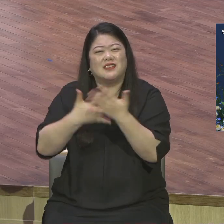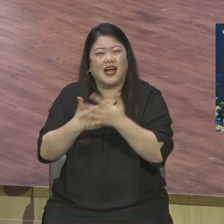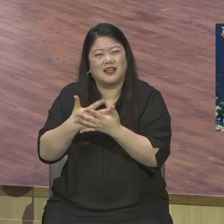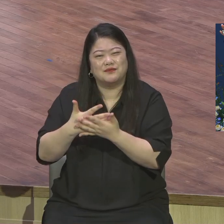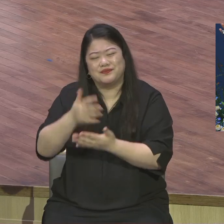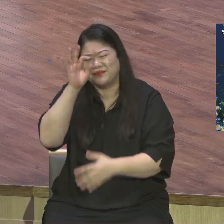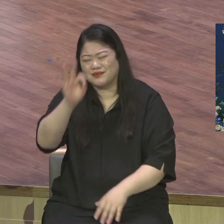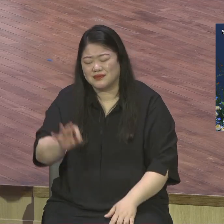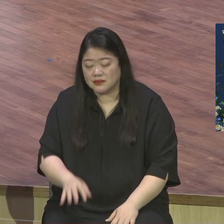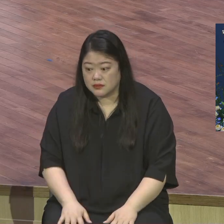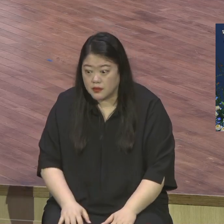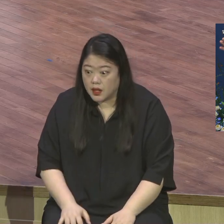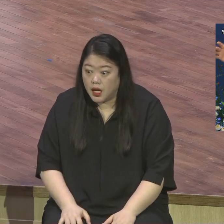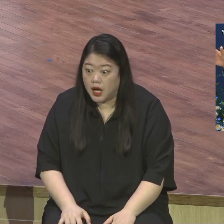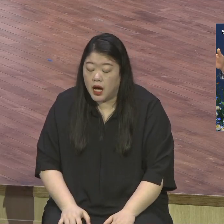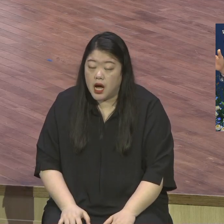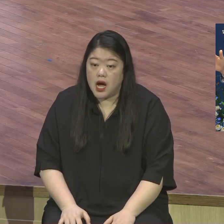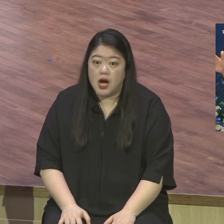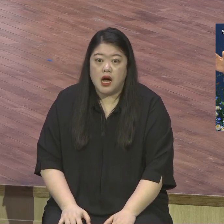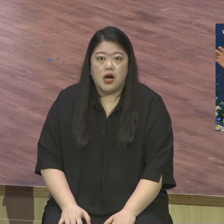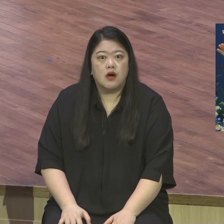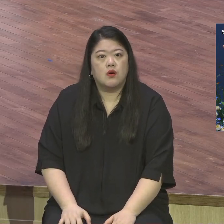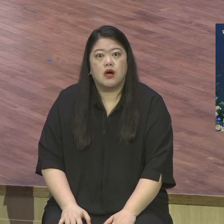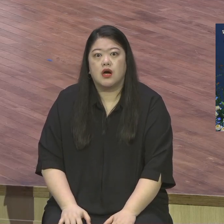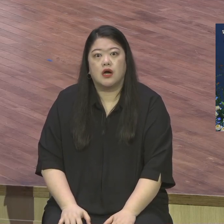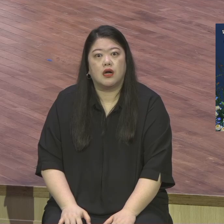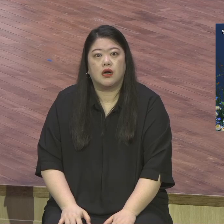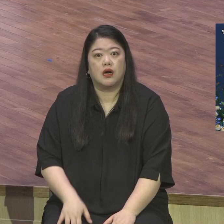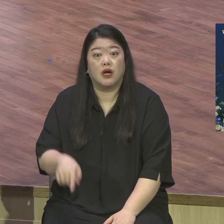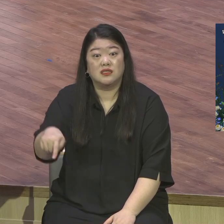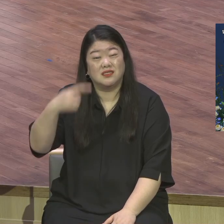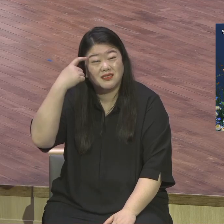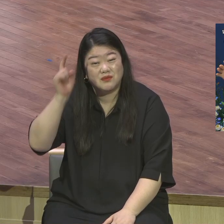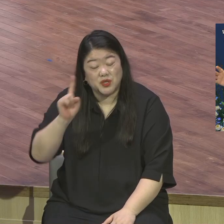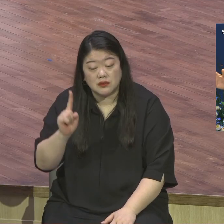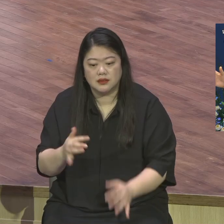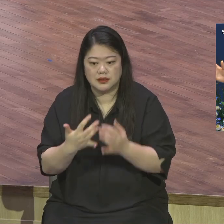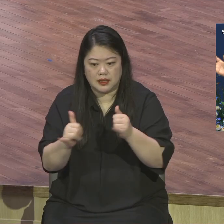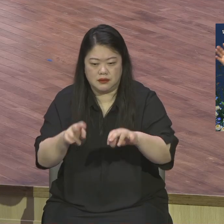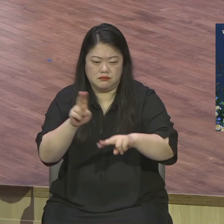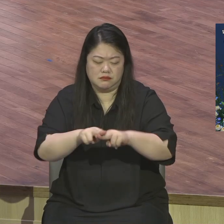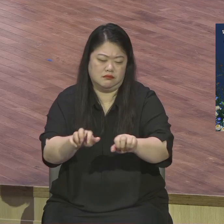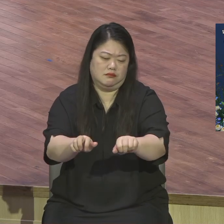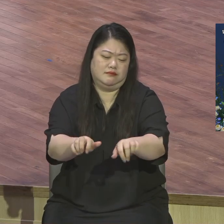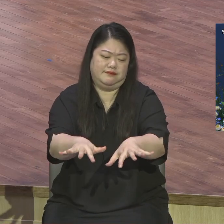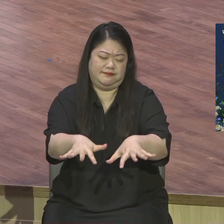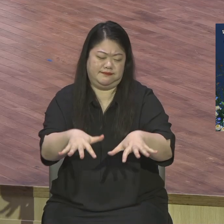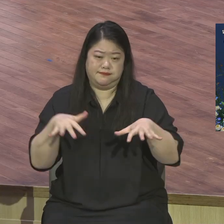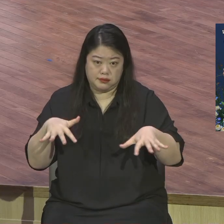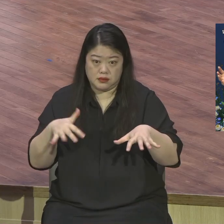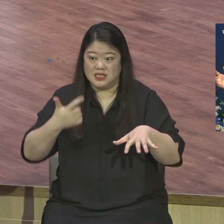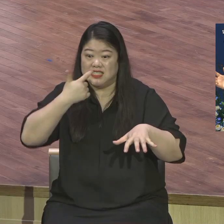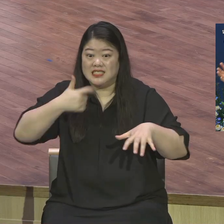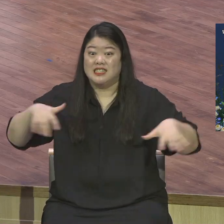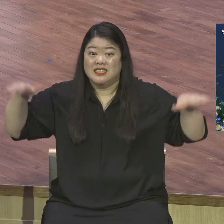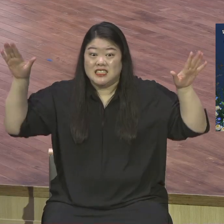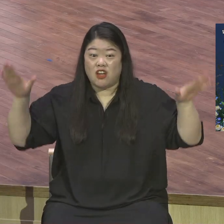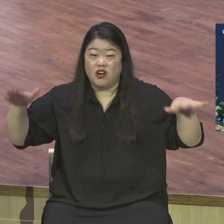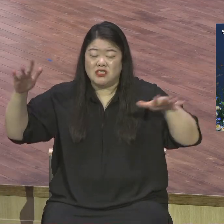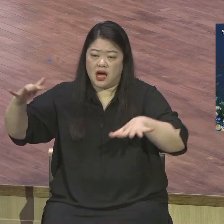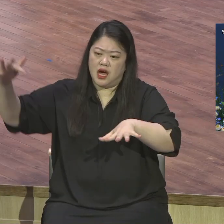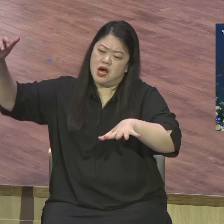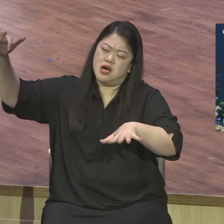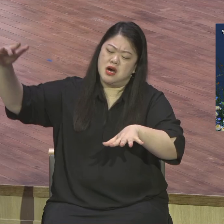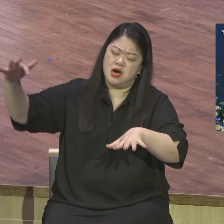찬양 위에서 막 하늘에서 막 그냥 천사들이 막 구름을 타고 막 그냥 막 말을 타고 하늘에서 이게 막